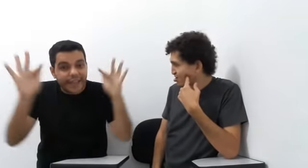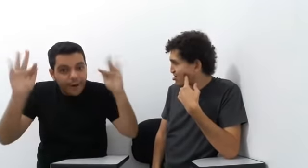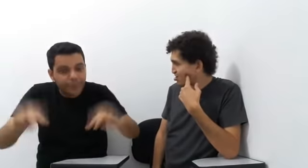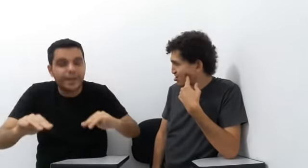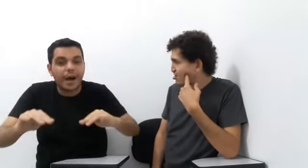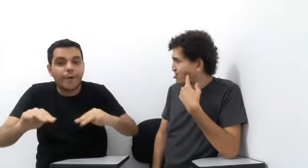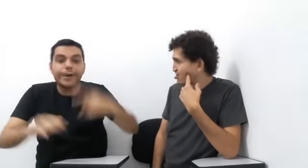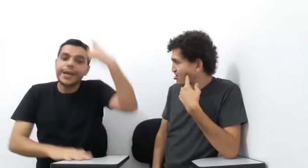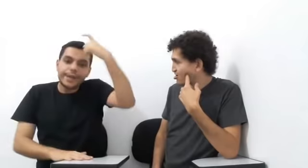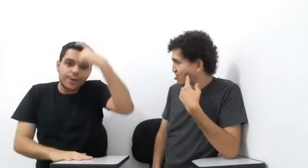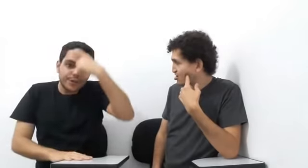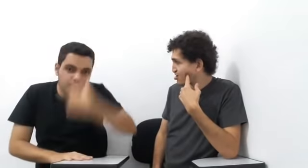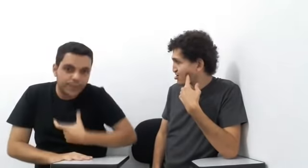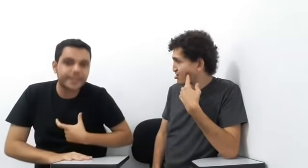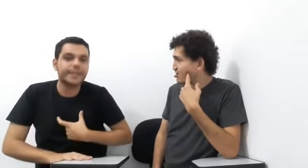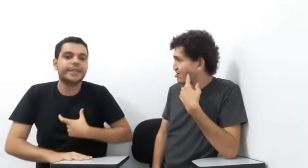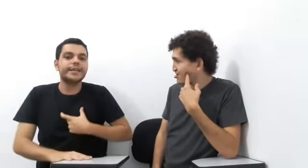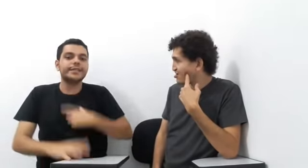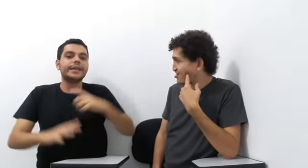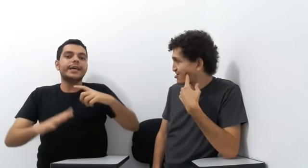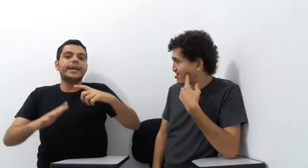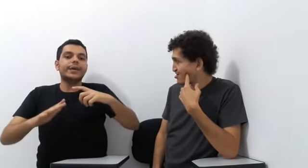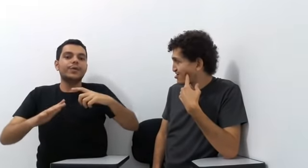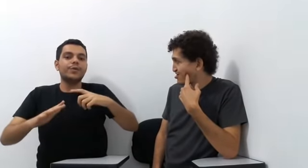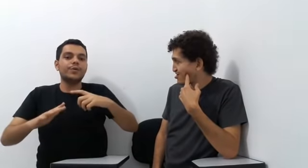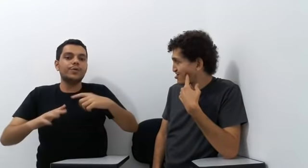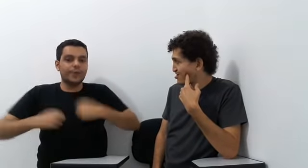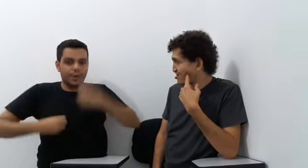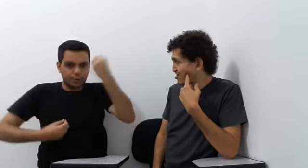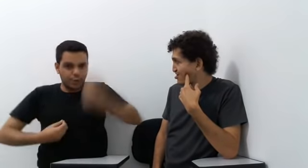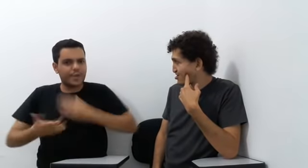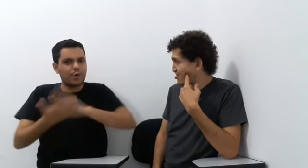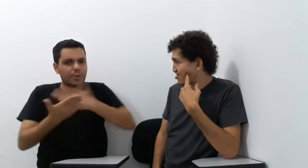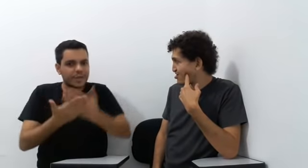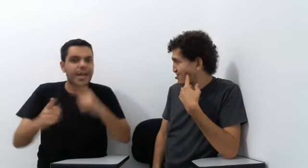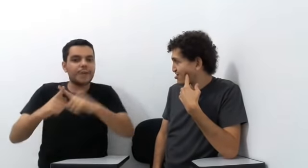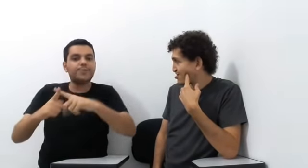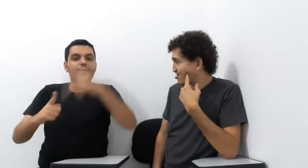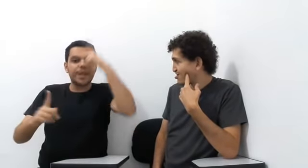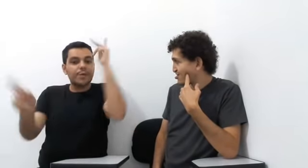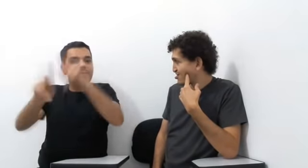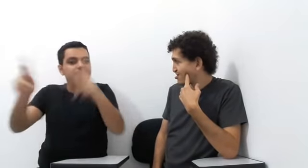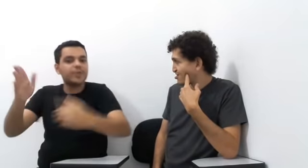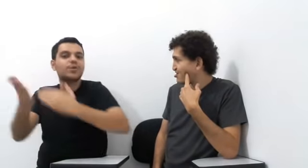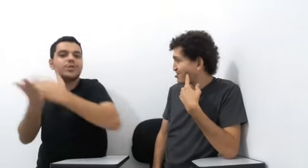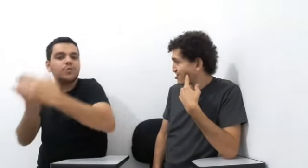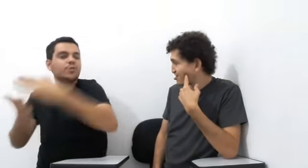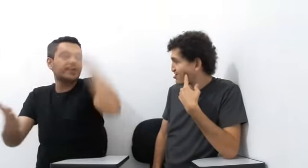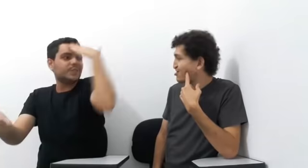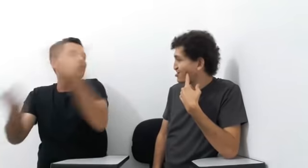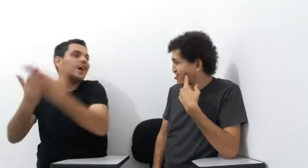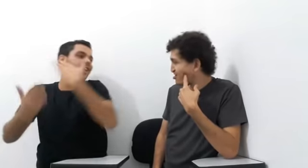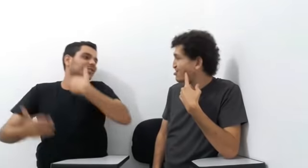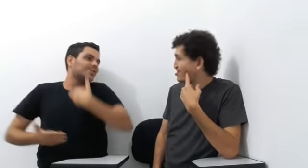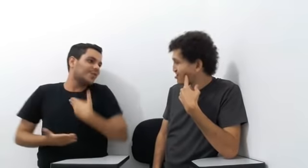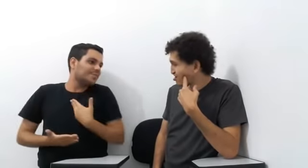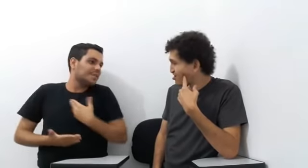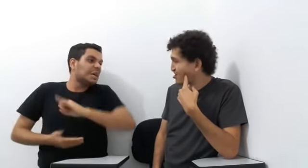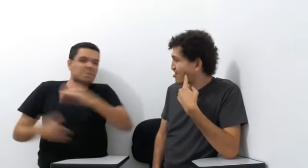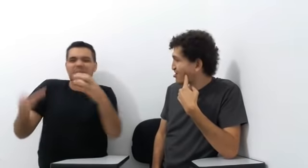o final, e hoje com certeza eu estou aqui como intérprete porque uma professora no começo acreditou em mim, mesmo